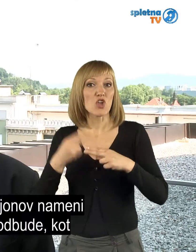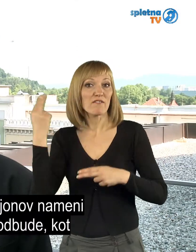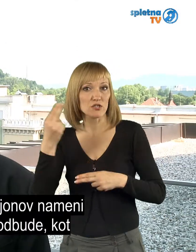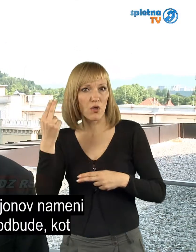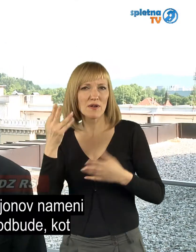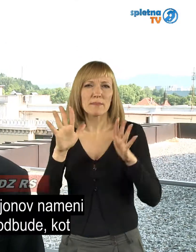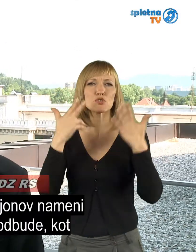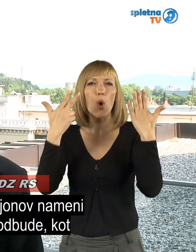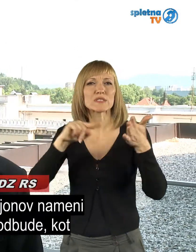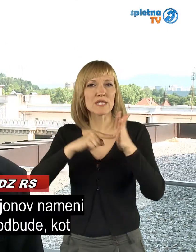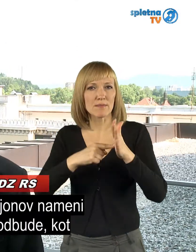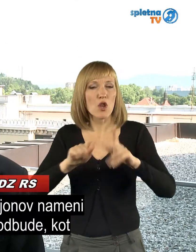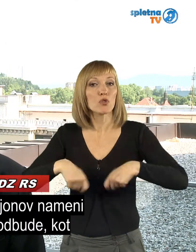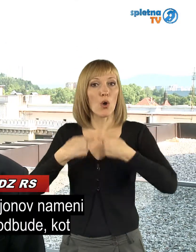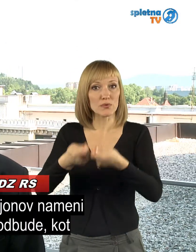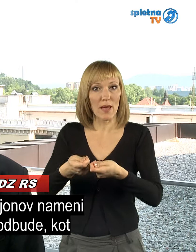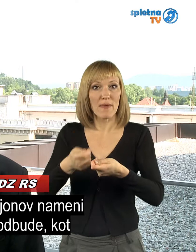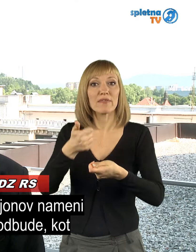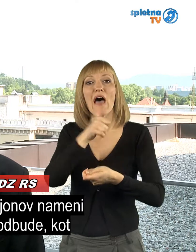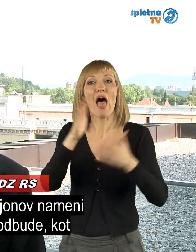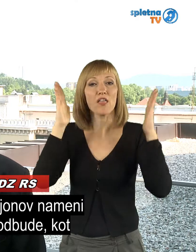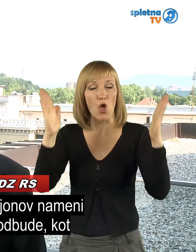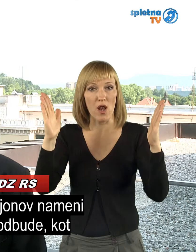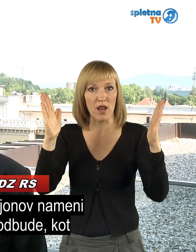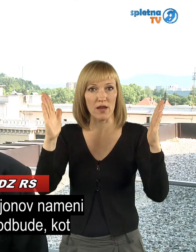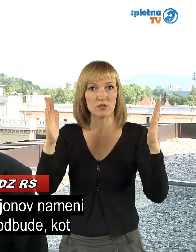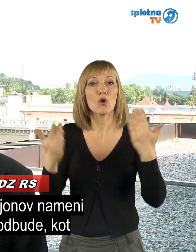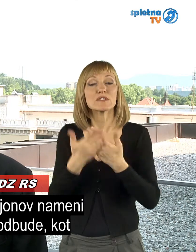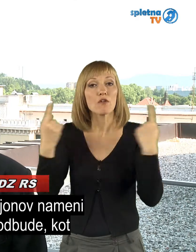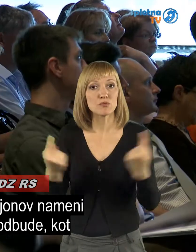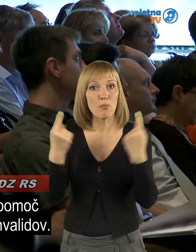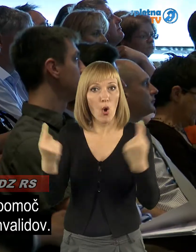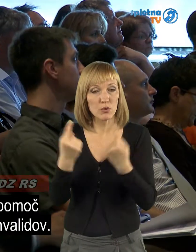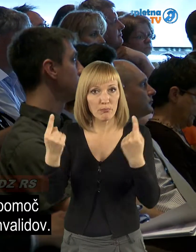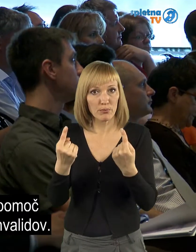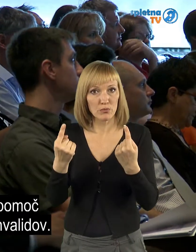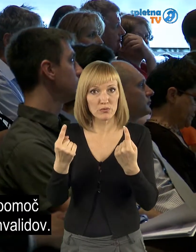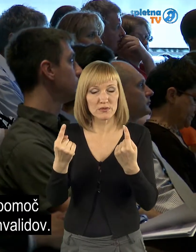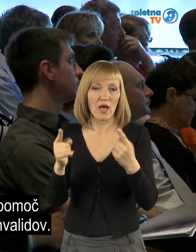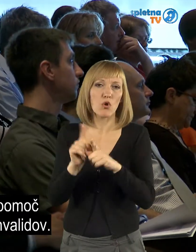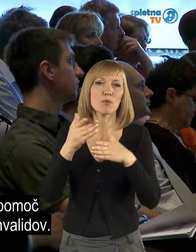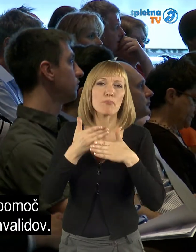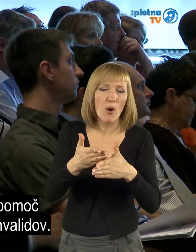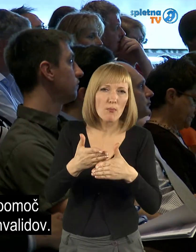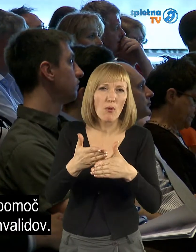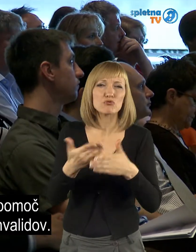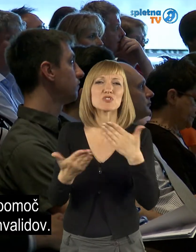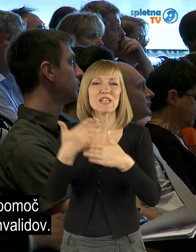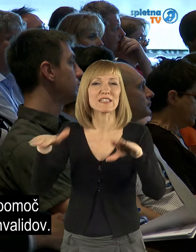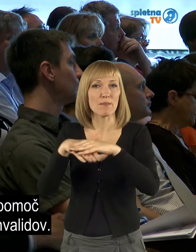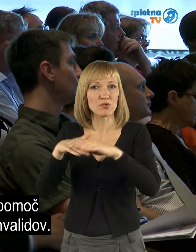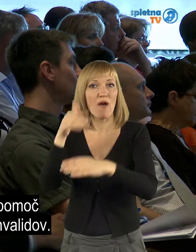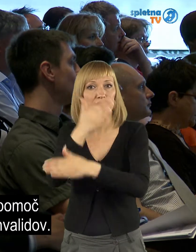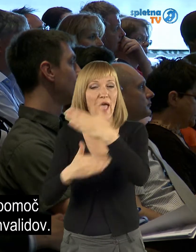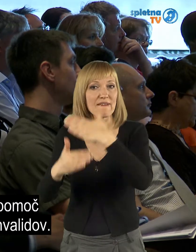Država približno 80 milijonov nameni na letni ravni za kot spodbude, kot subvencije, kot pomoč državno za